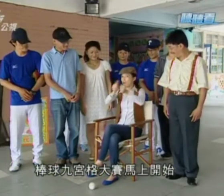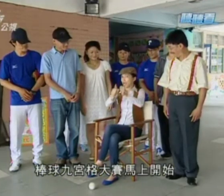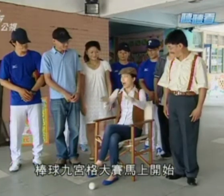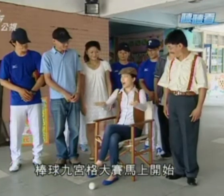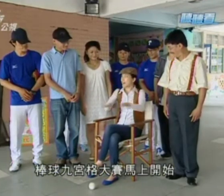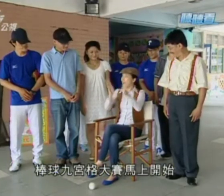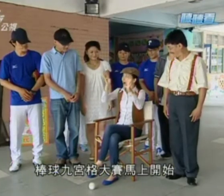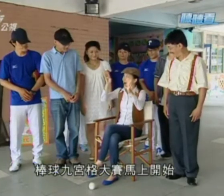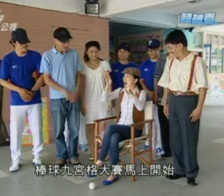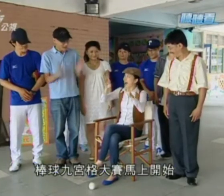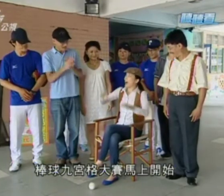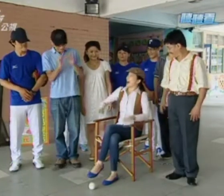上开始。